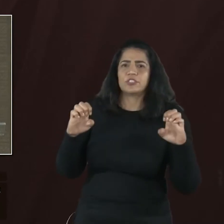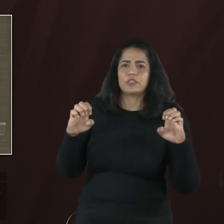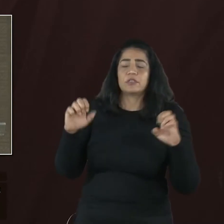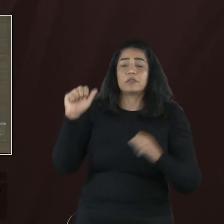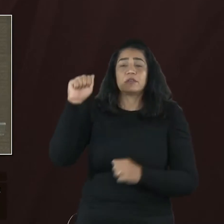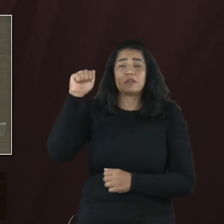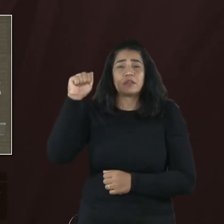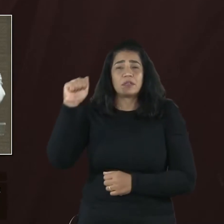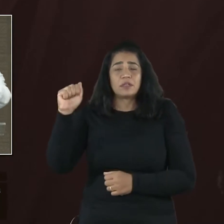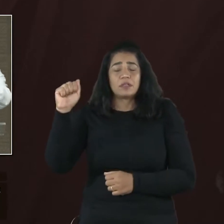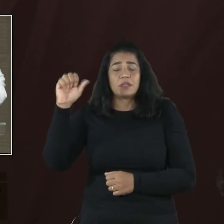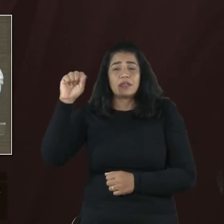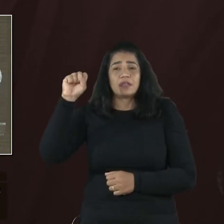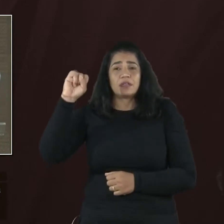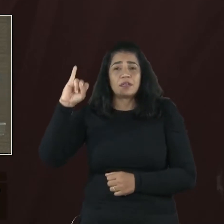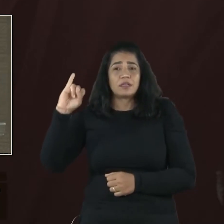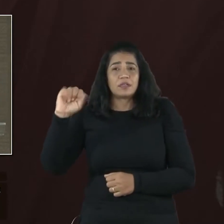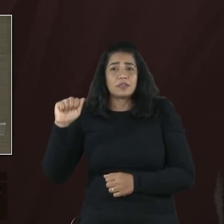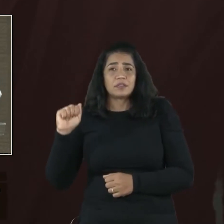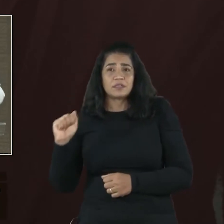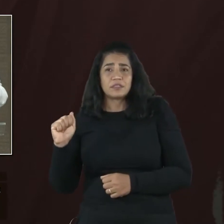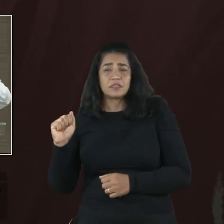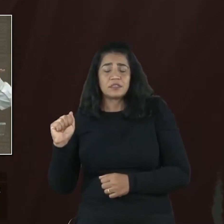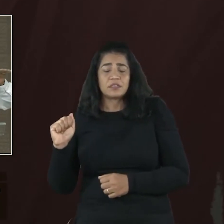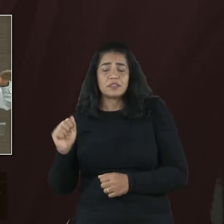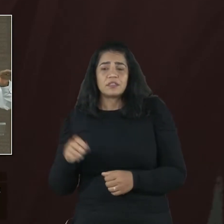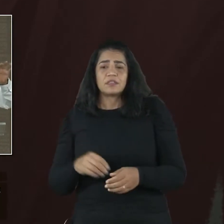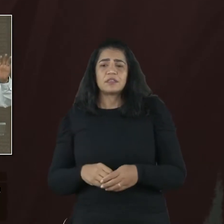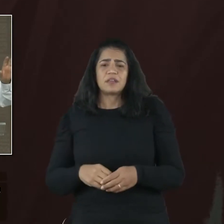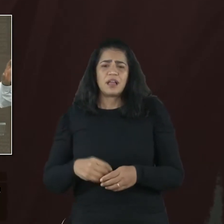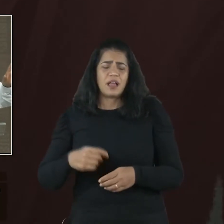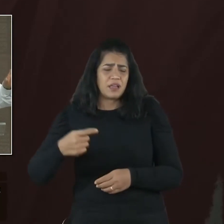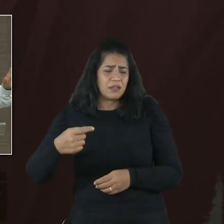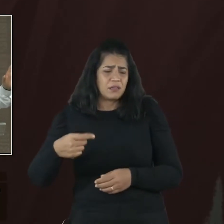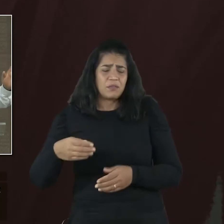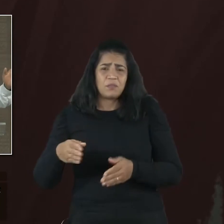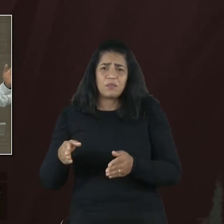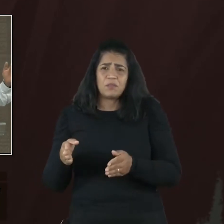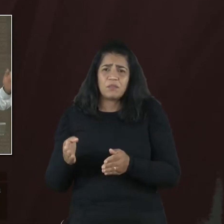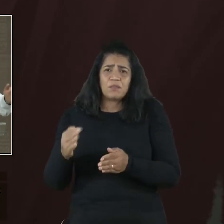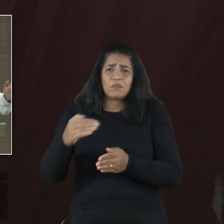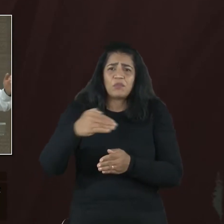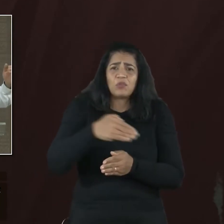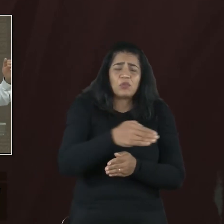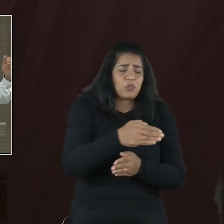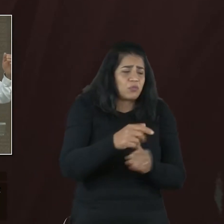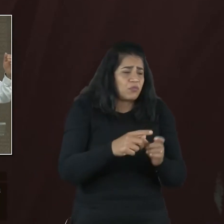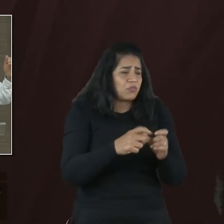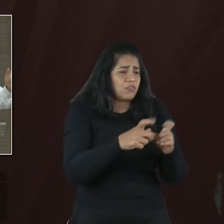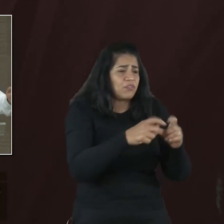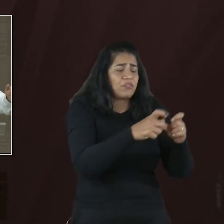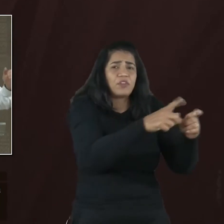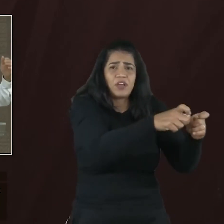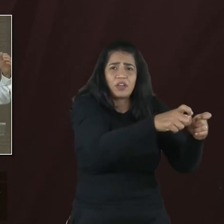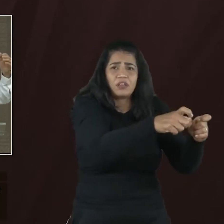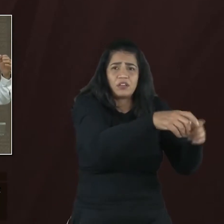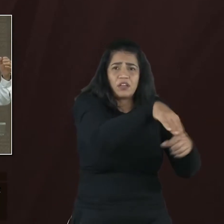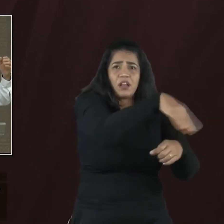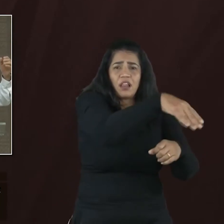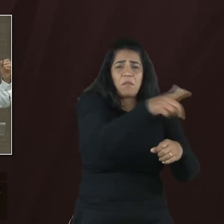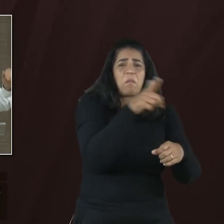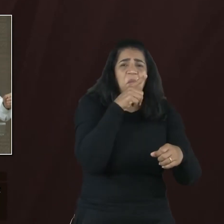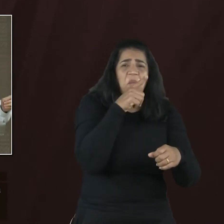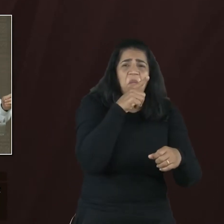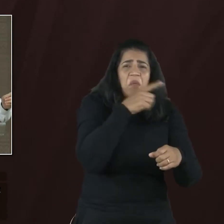norte, eles continuaram em direção ao oeste, pararam no porto, né, beira-mar, que